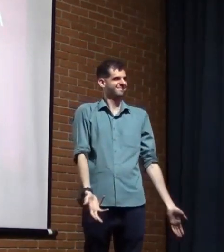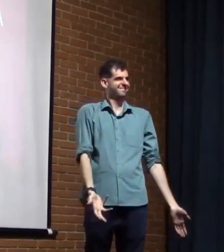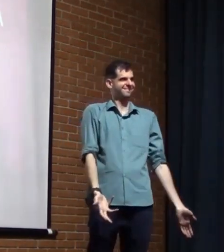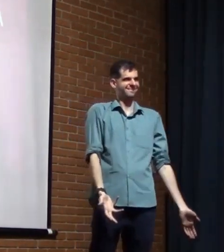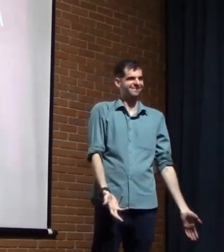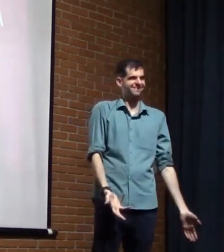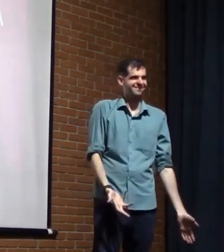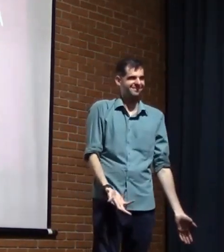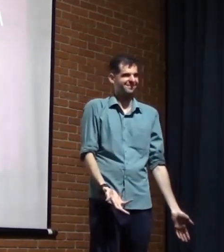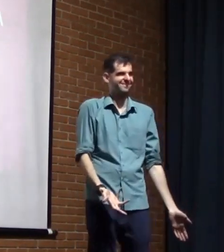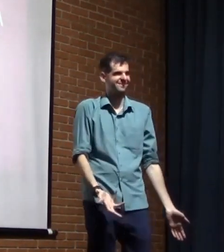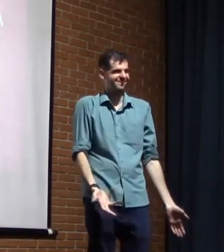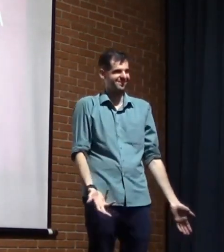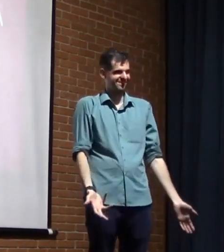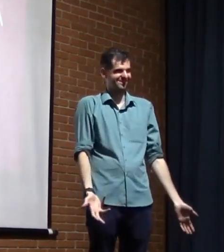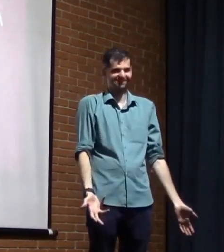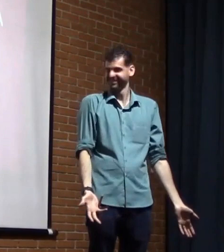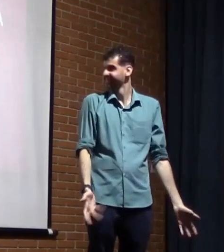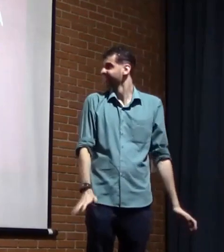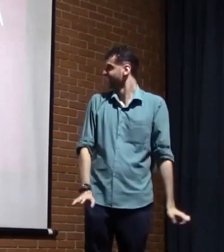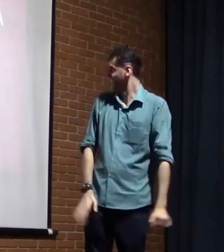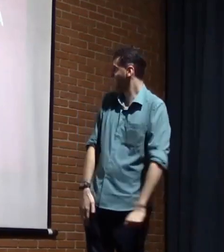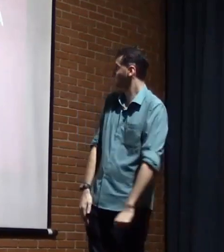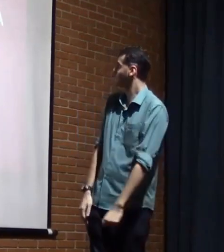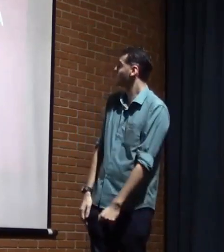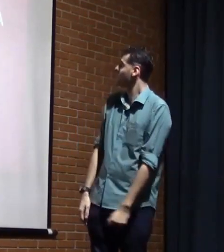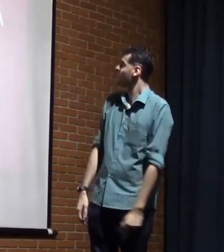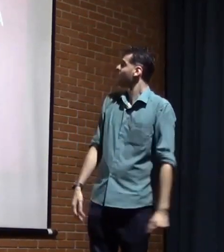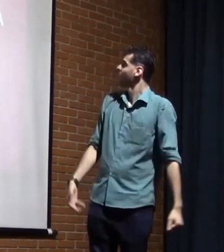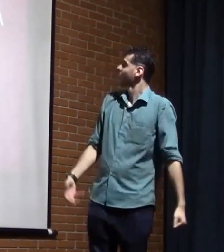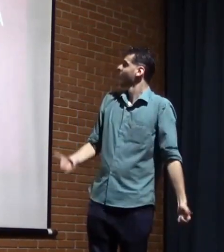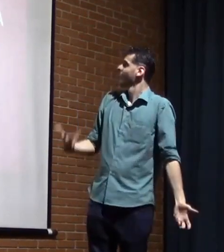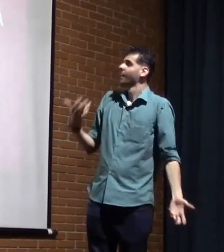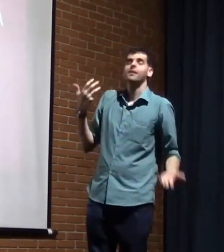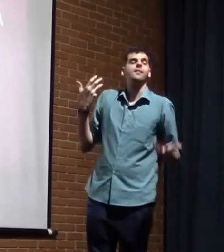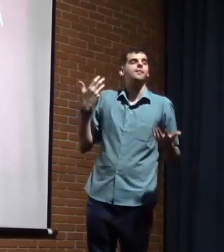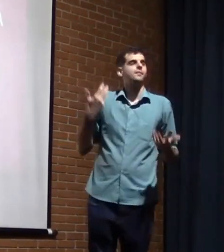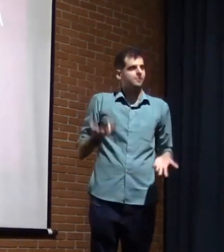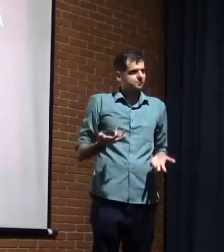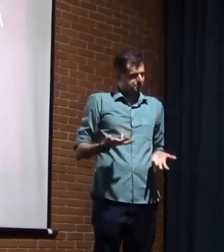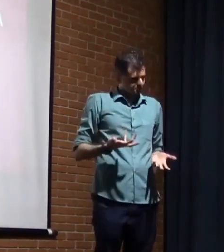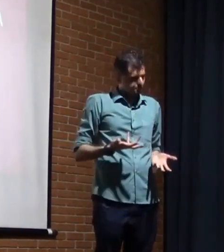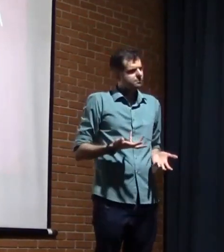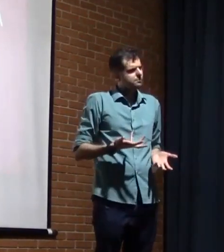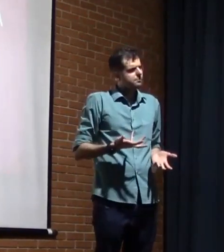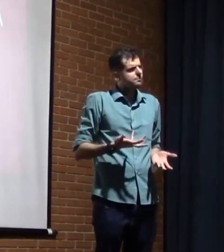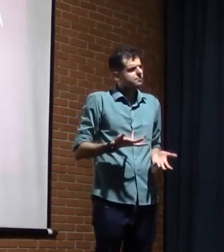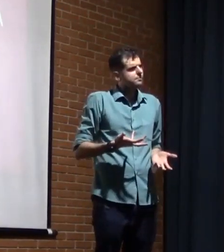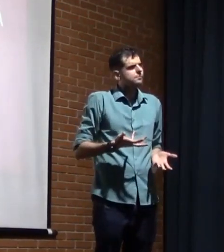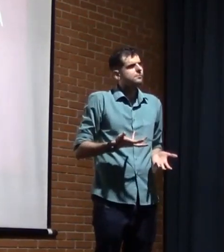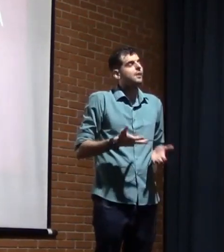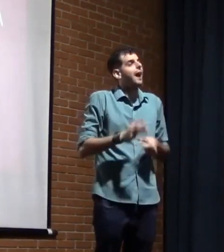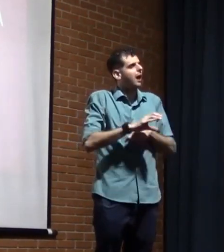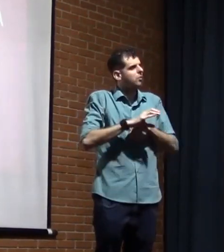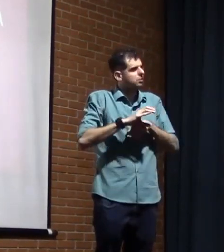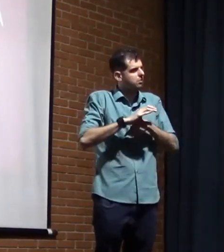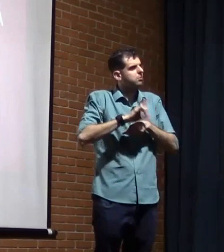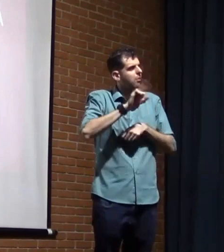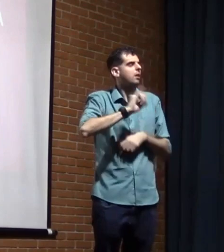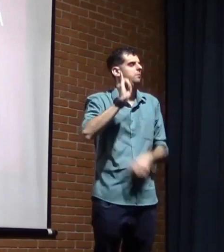ainda está em progresso essa luta, né? Essa conquista, né? Essas conquistas, buscas pelas conquistas.